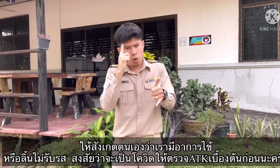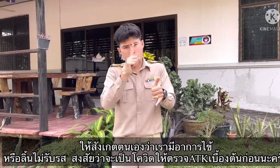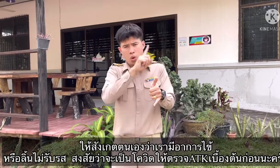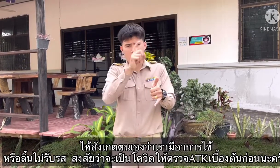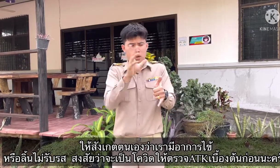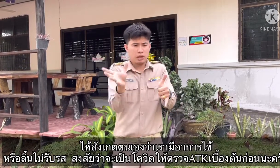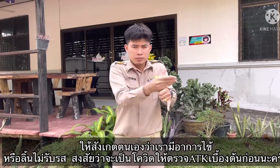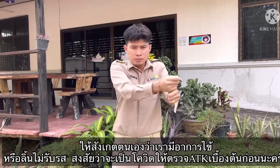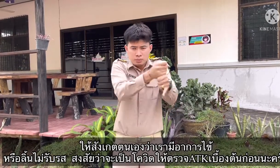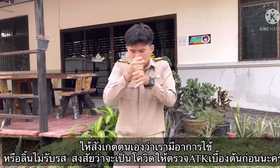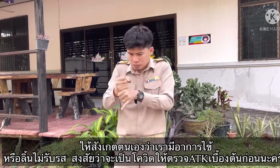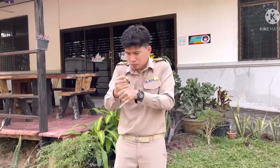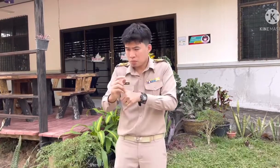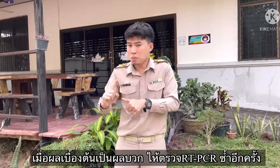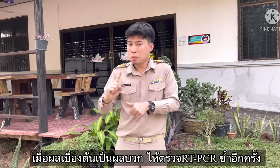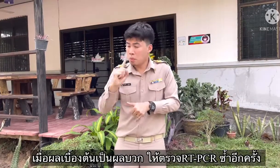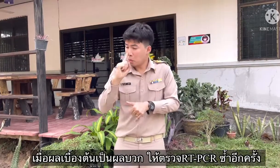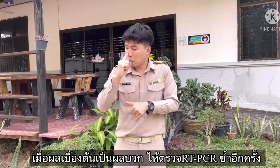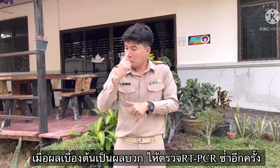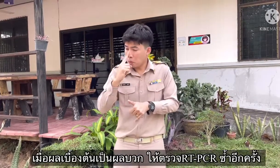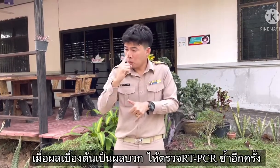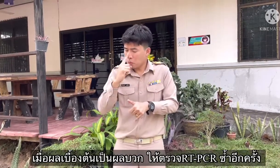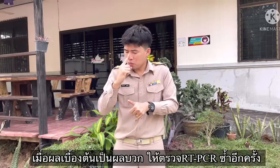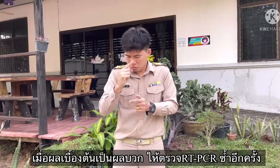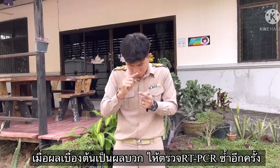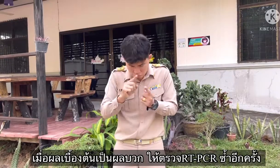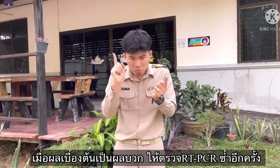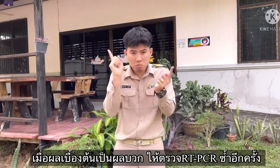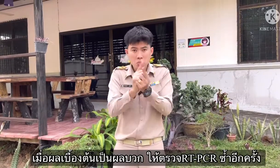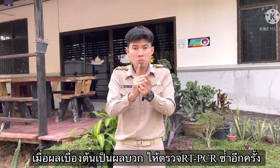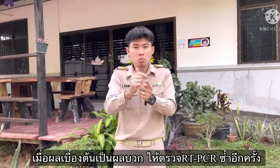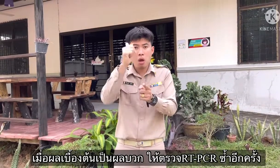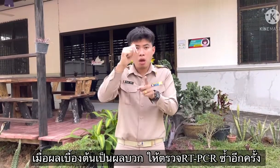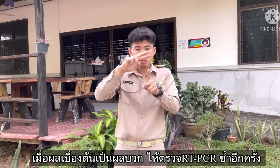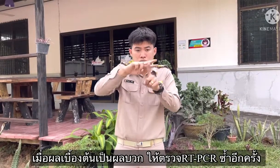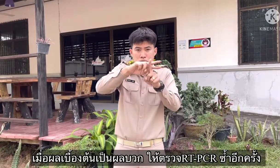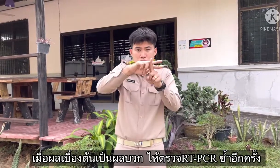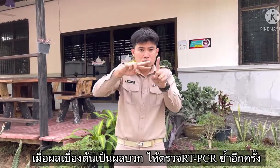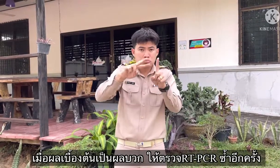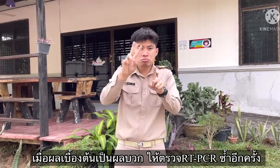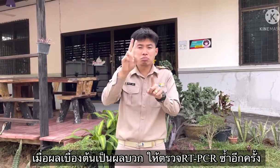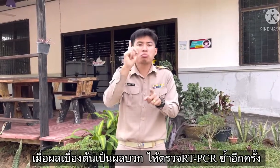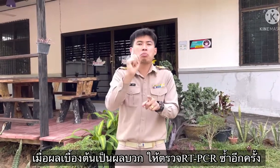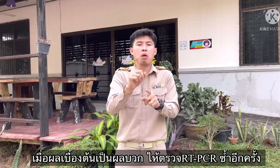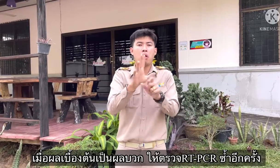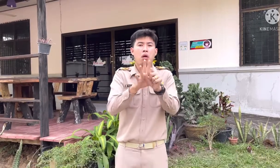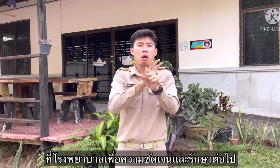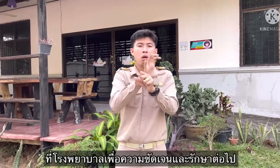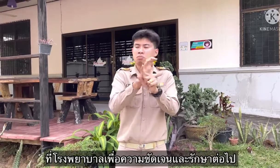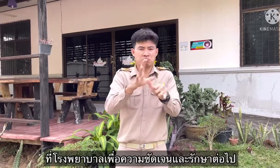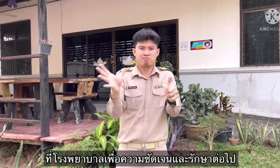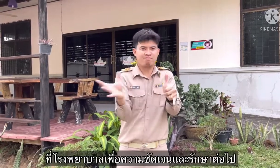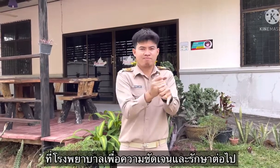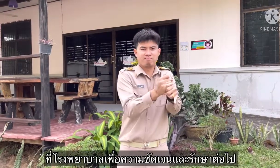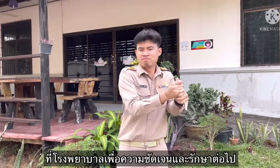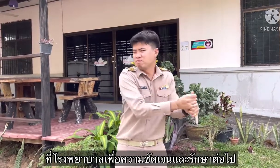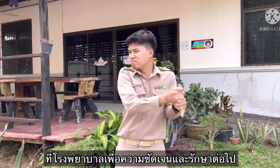วจ ATK ให้เรียบร้อยนะคะเมื่อผลเบื้องต้นเป็นผลบวกให้นำไปตรวจที่โรงพยาบาลเพื่อความชัดเ